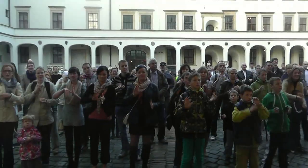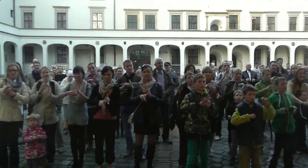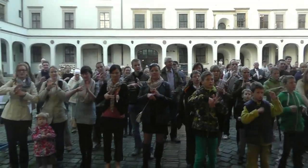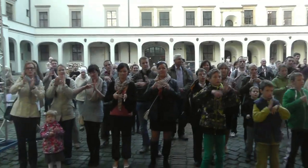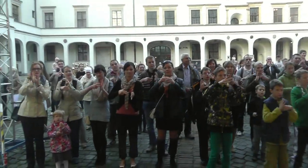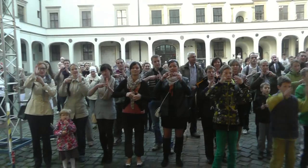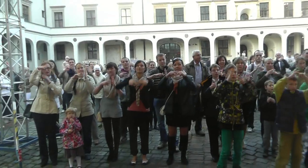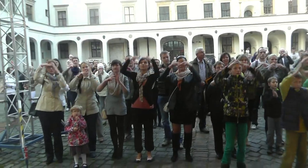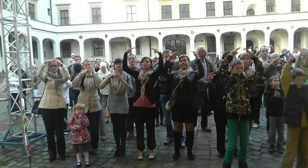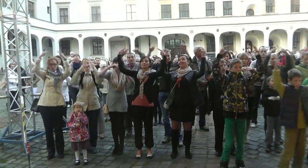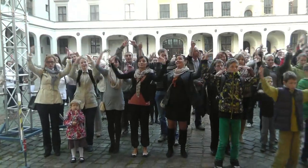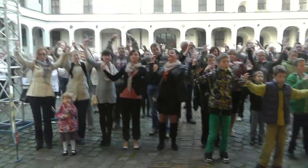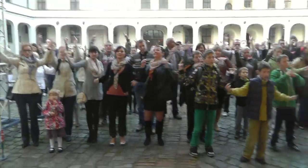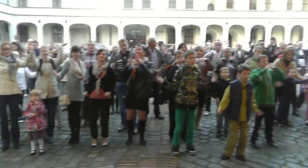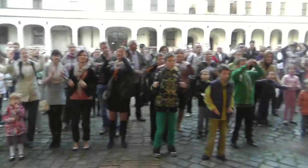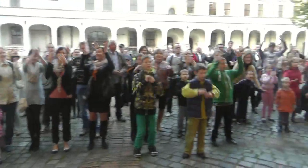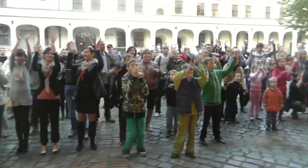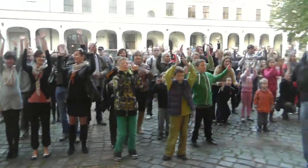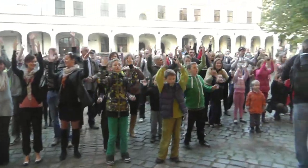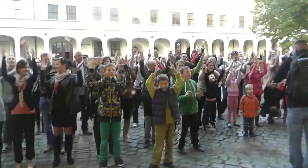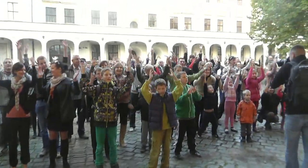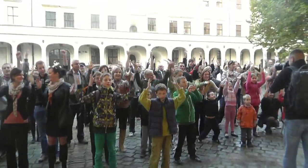moje Mesto zapie od